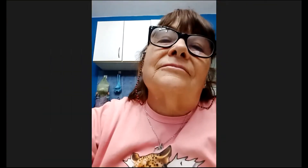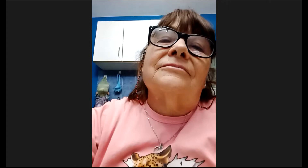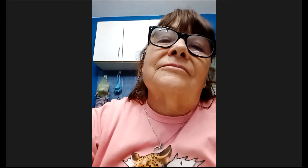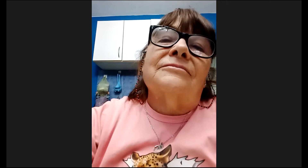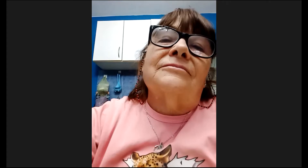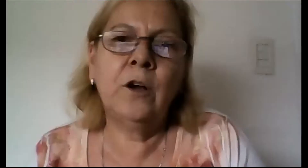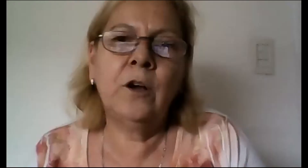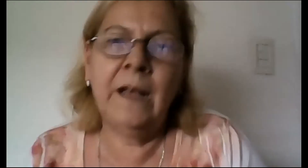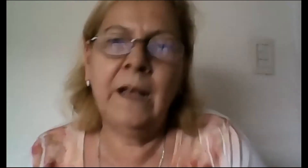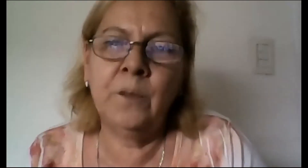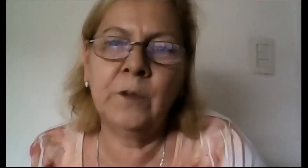Todo lo mejor para el año.